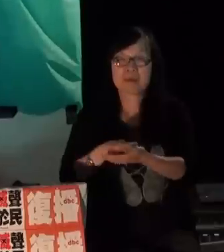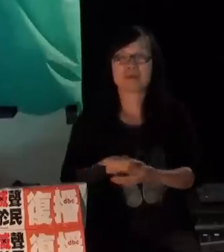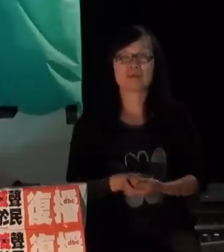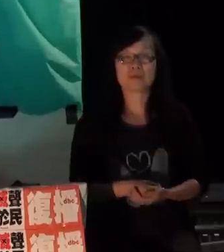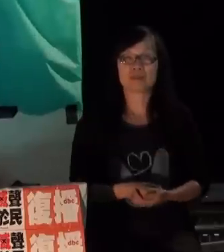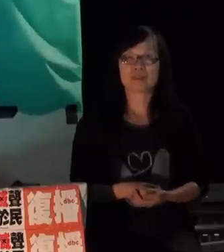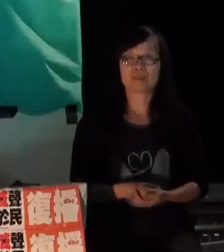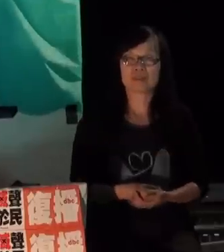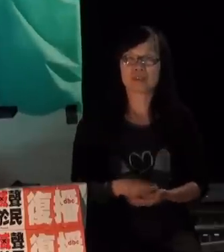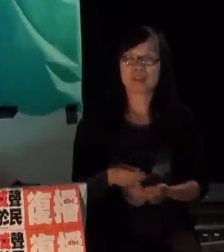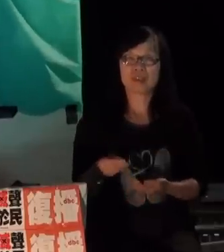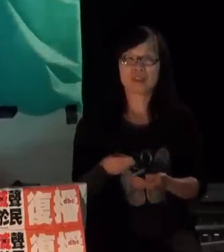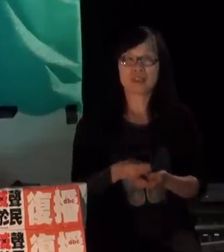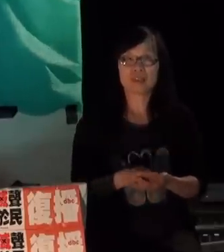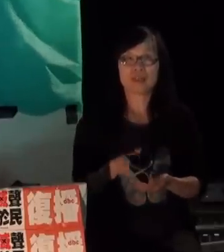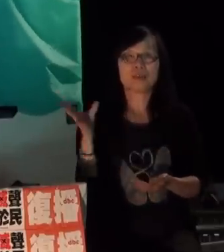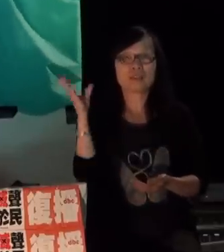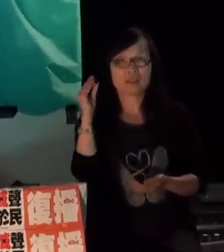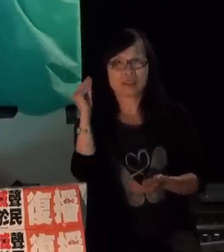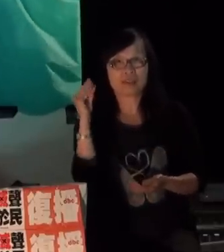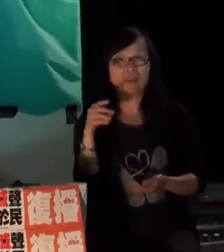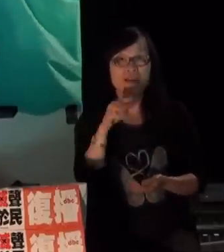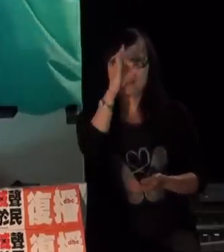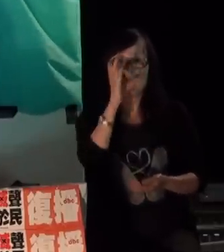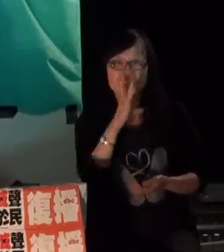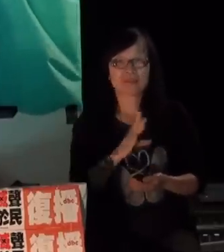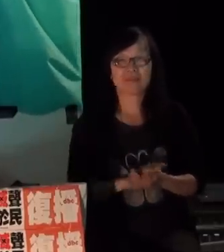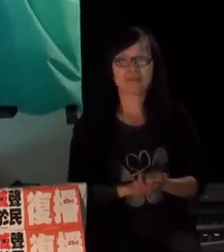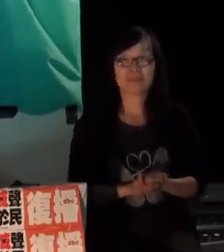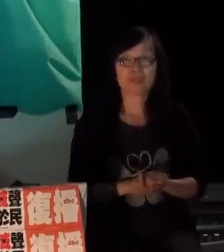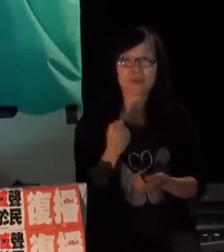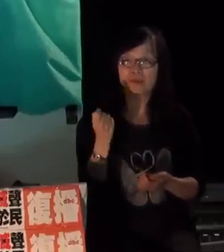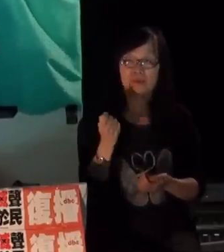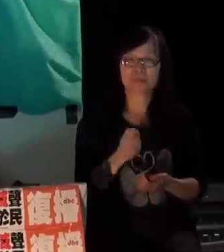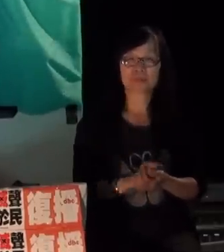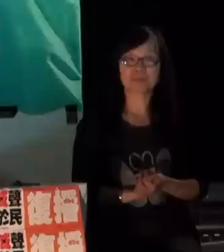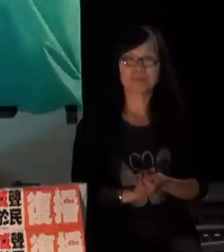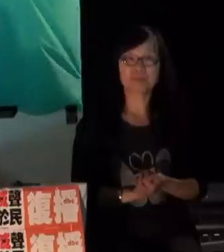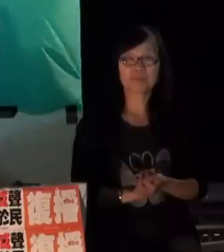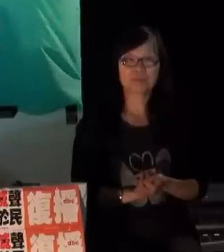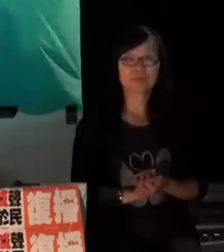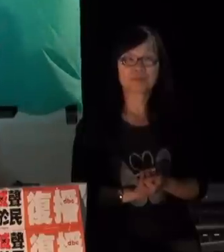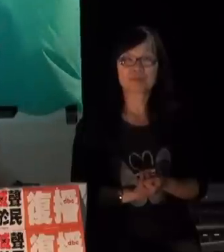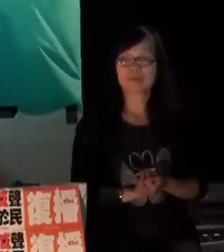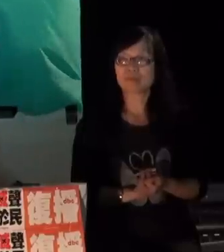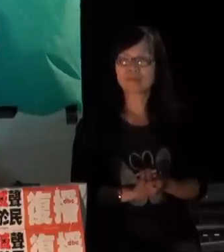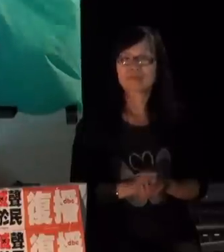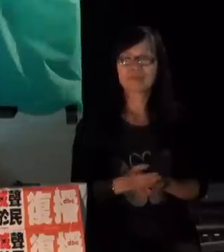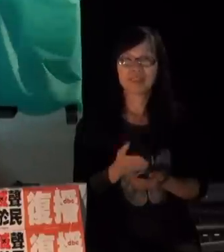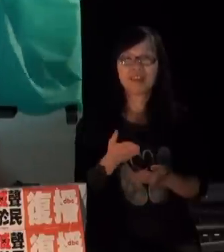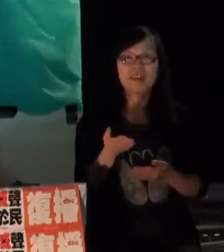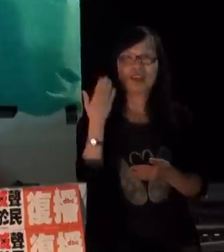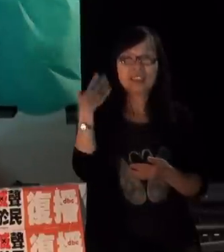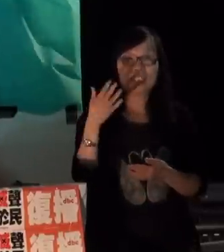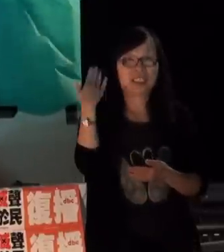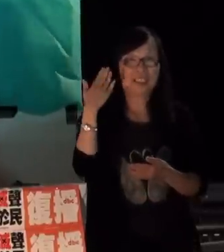會聽阿霆鋒講，聽我講，係咪好簡單嘅嘢㗎？ 可能都係喎，而家。 喂，阿霆鋒都掟吉他